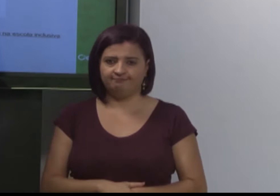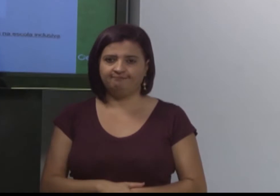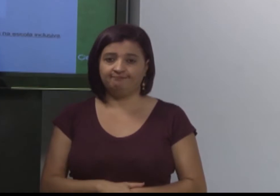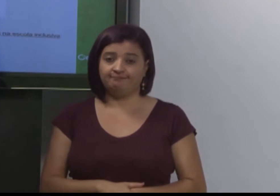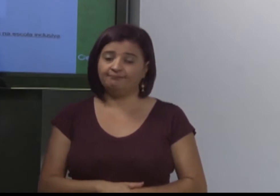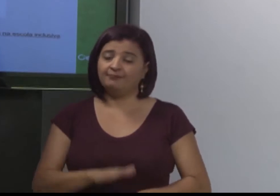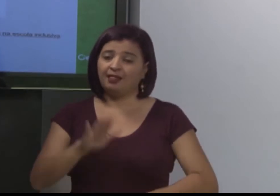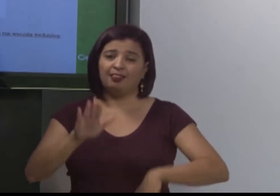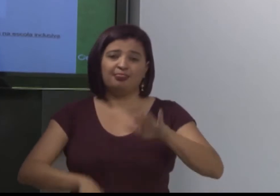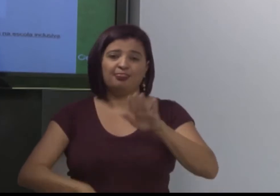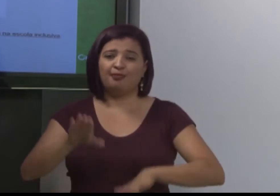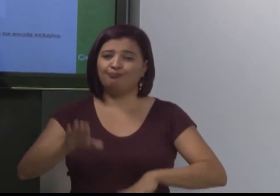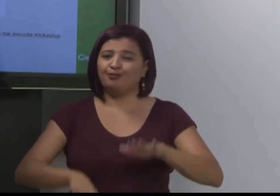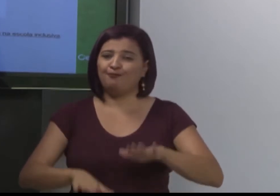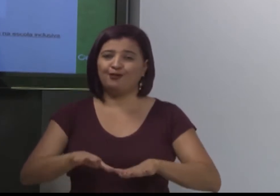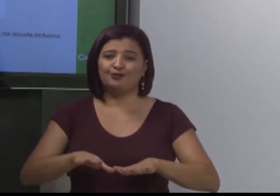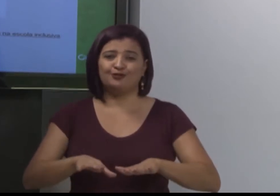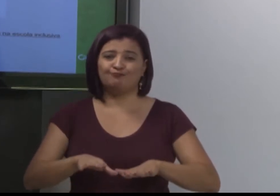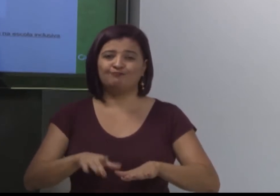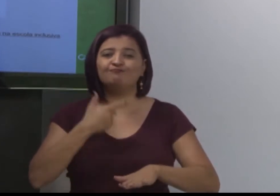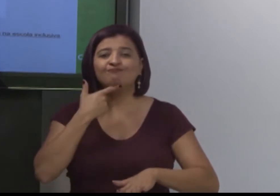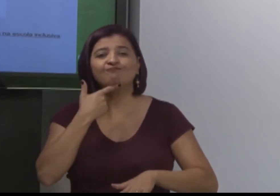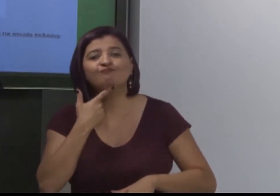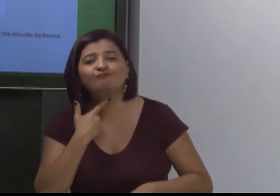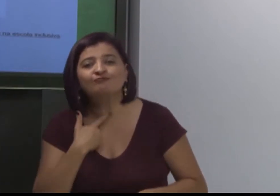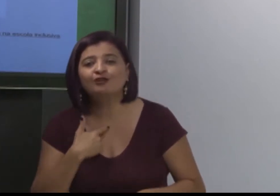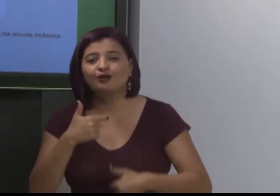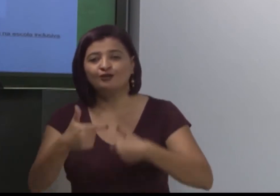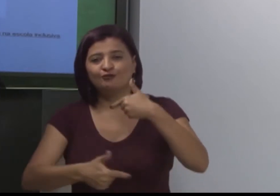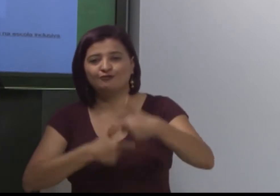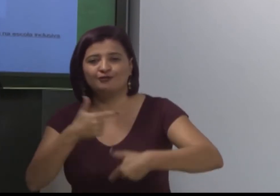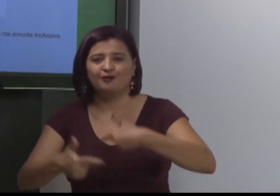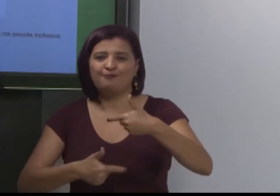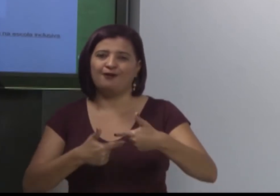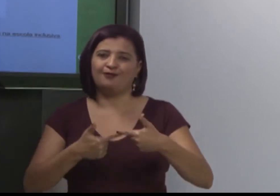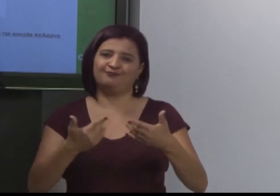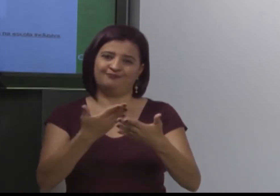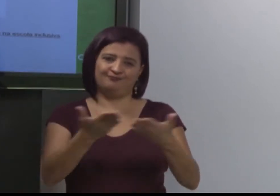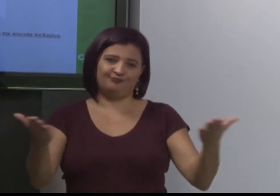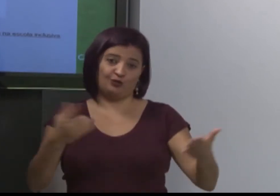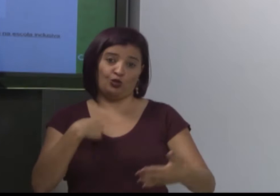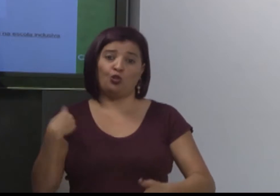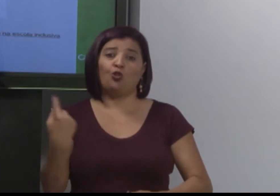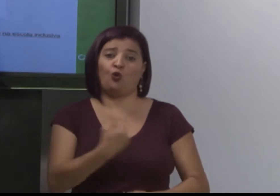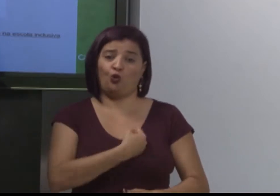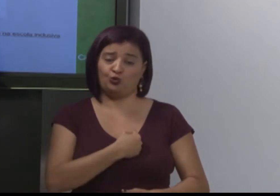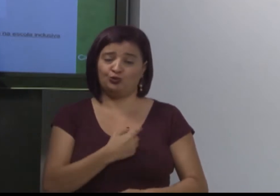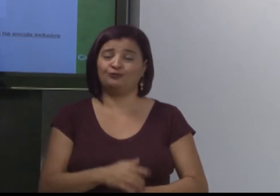que vai depender de acordo com a vontade, do trabalho que nós desenvolveremos. Ok?